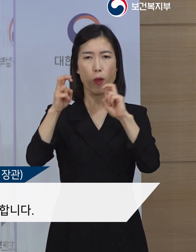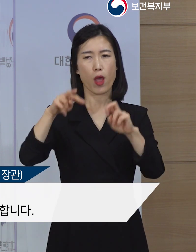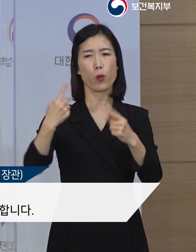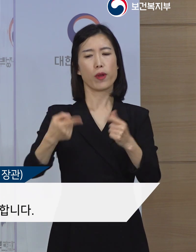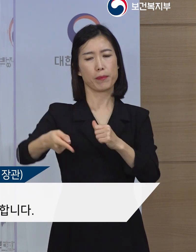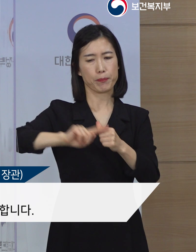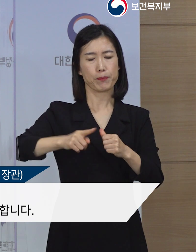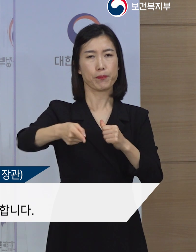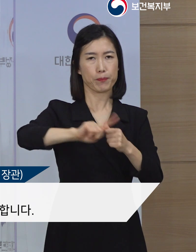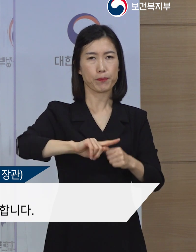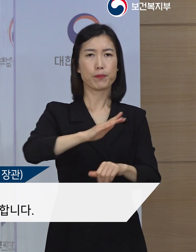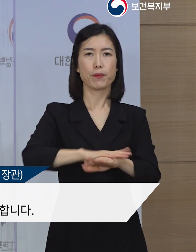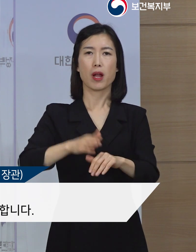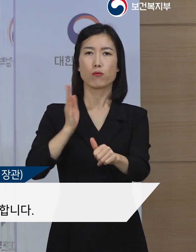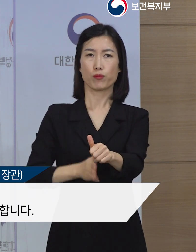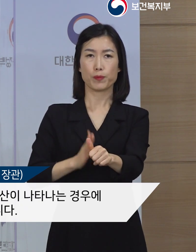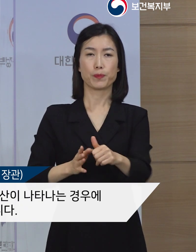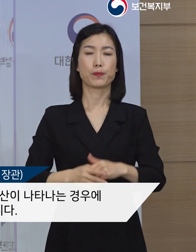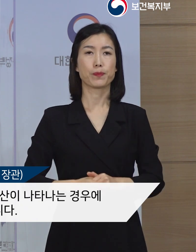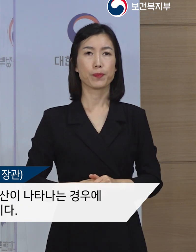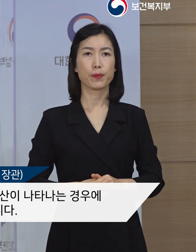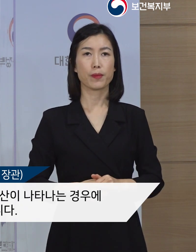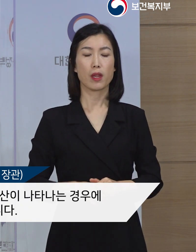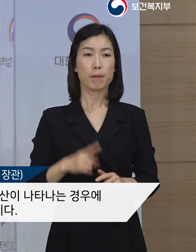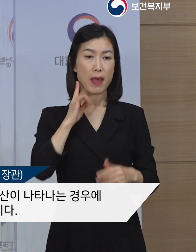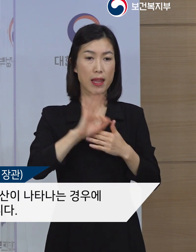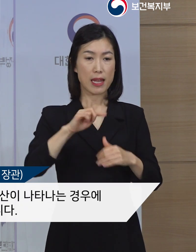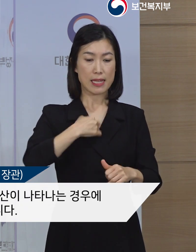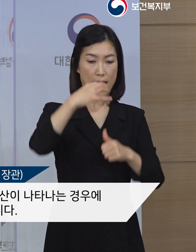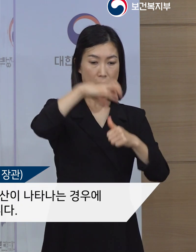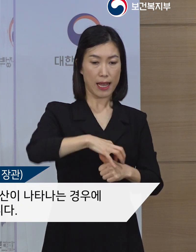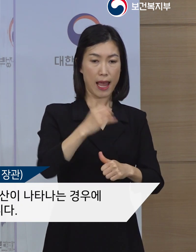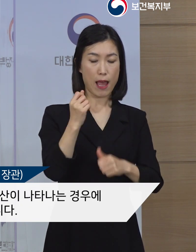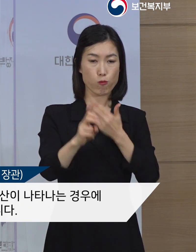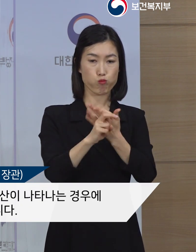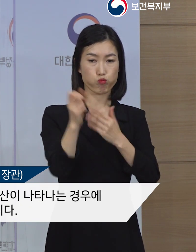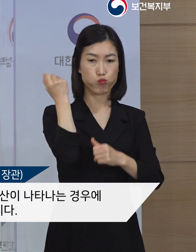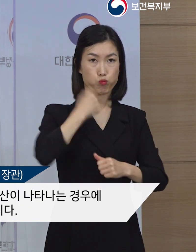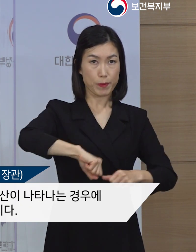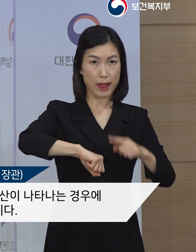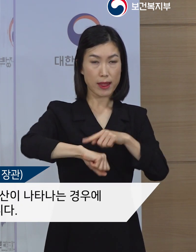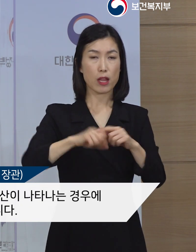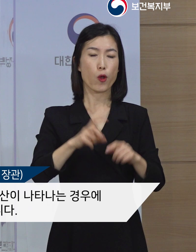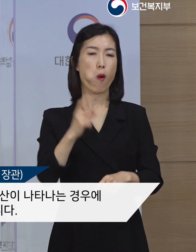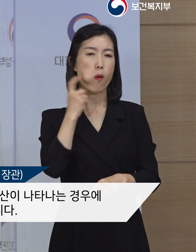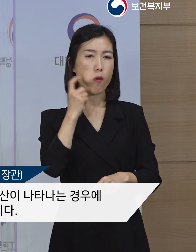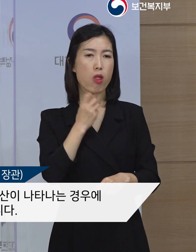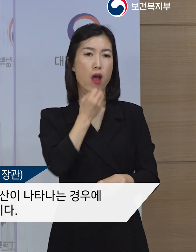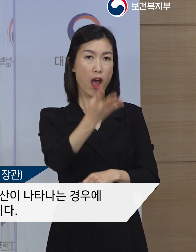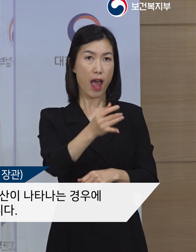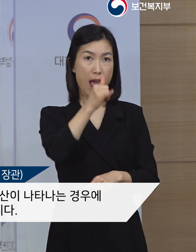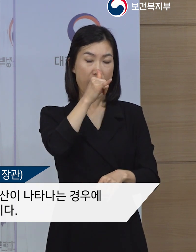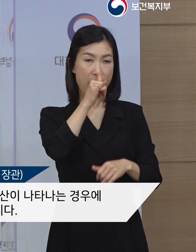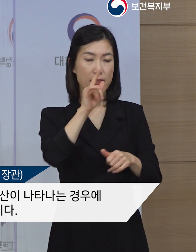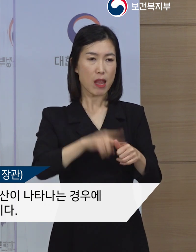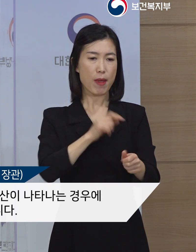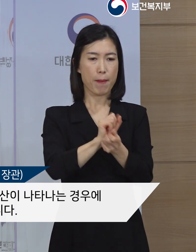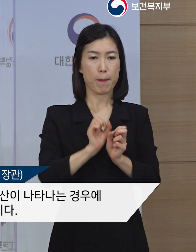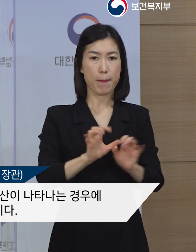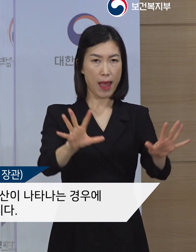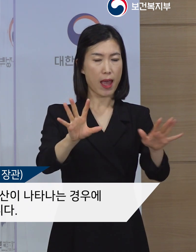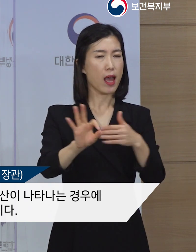것을 요청합니다. 자가격리 위반이나 거짓 진술 등으로 감염 확산이 나타나는 경우에